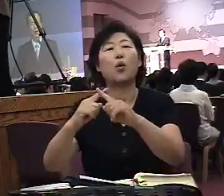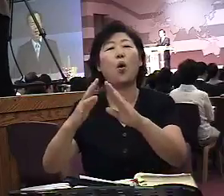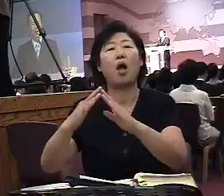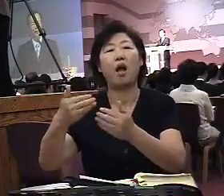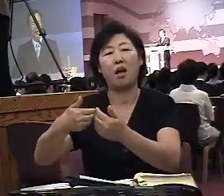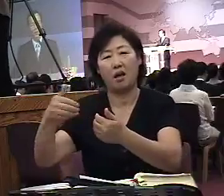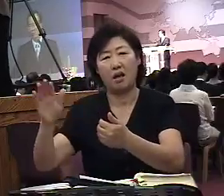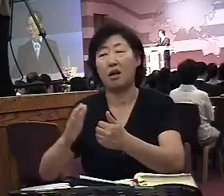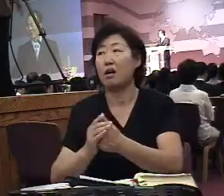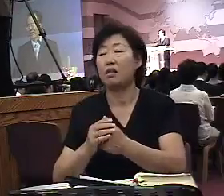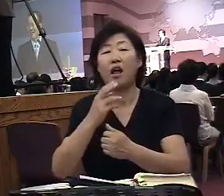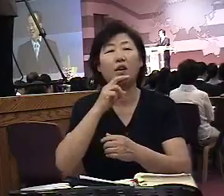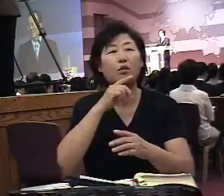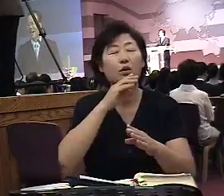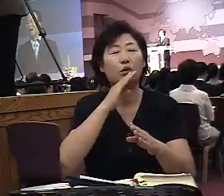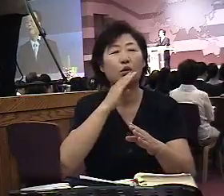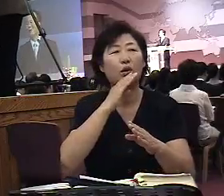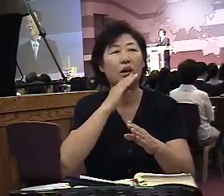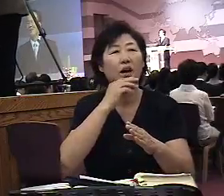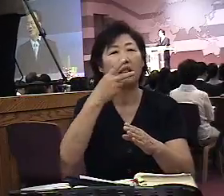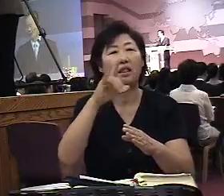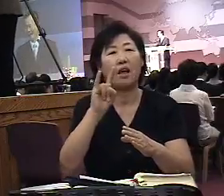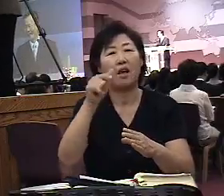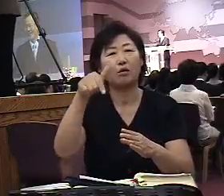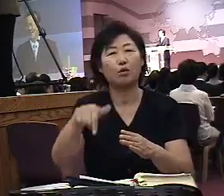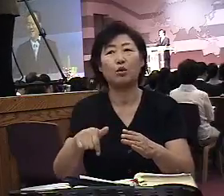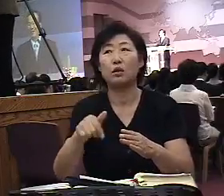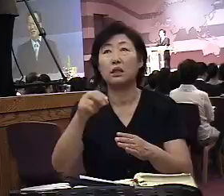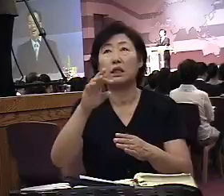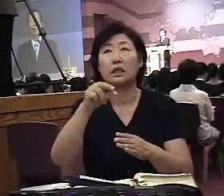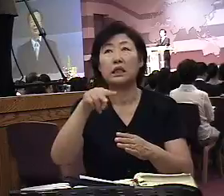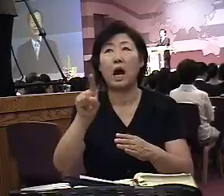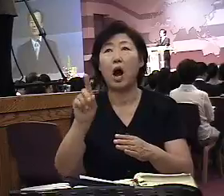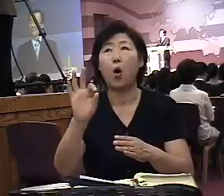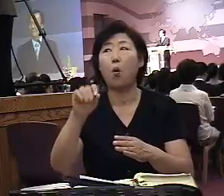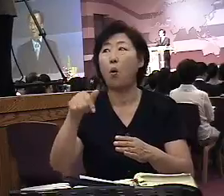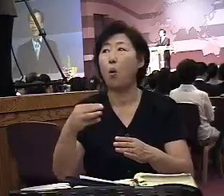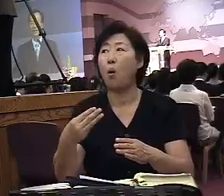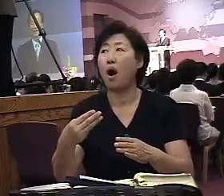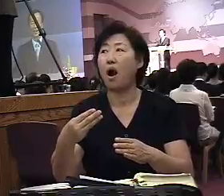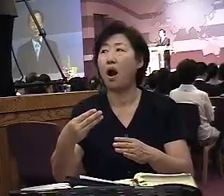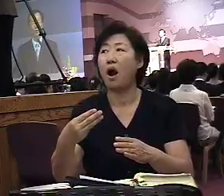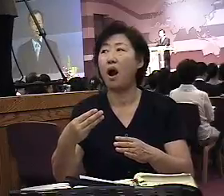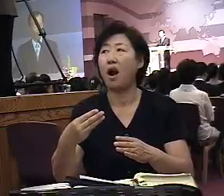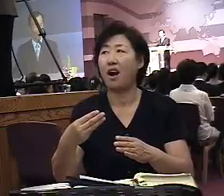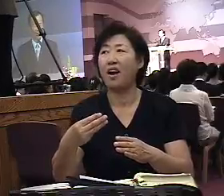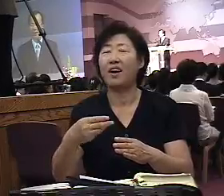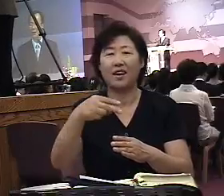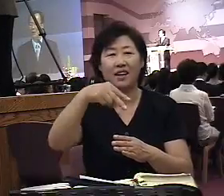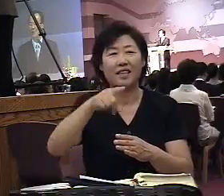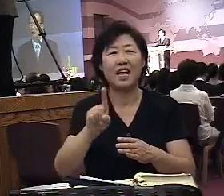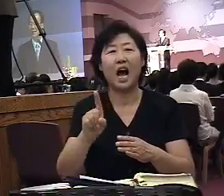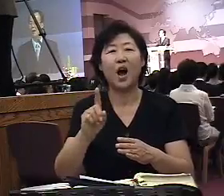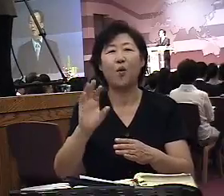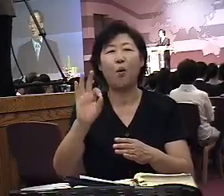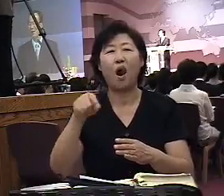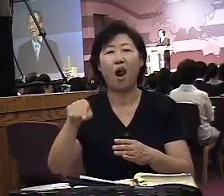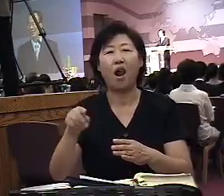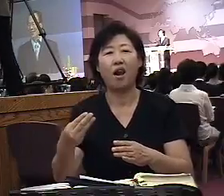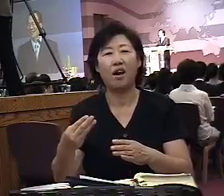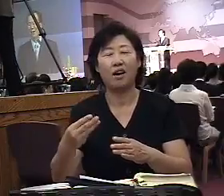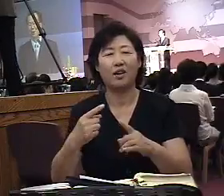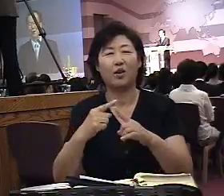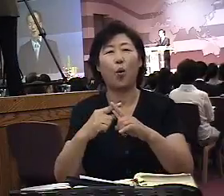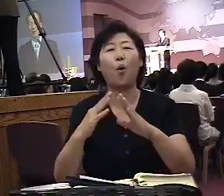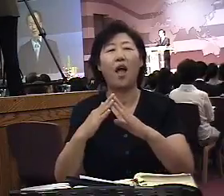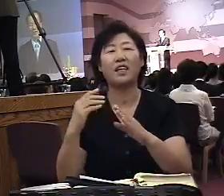드리시고요. 대구 4월 교회 4월달에 특별한 은혜가 넘치는 교회인 것 같아요. 그래서 4월